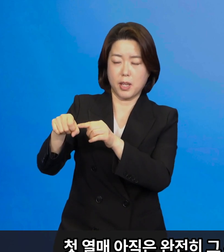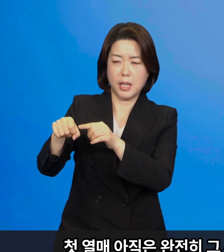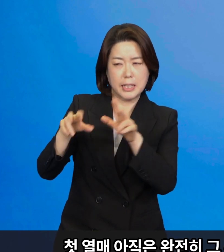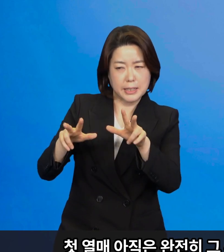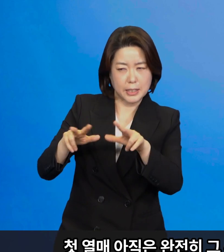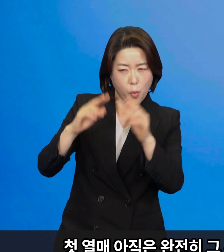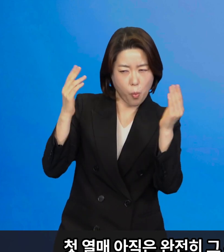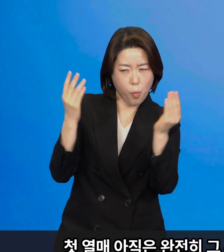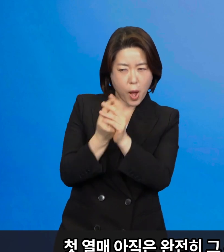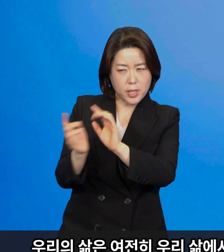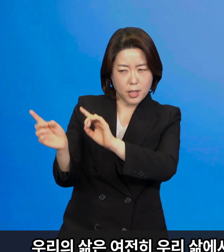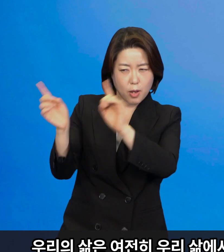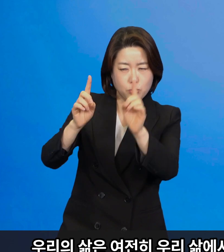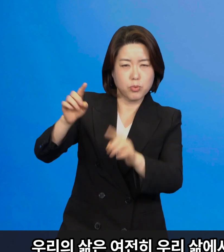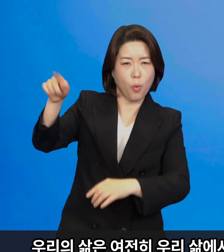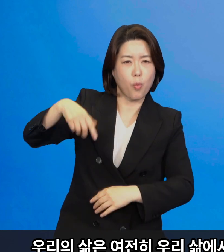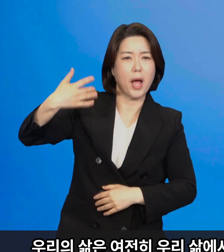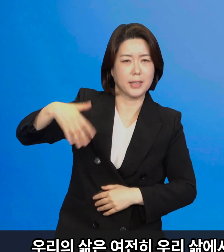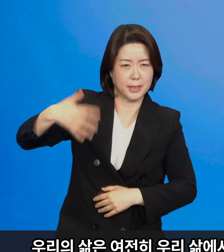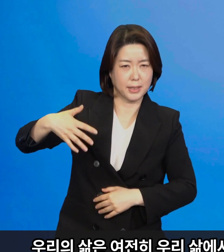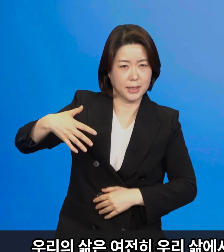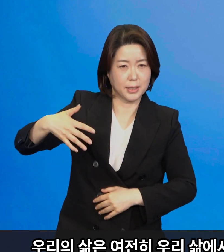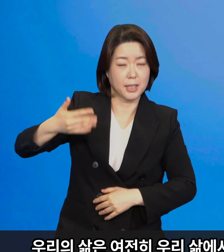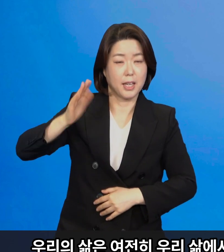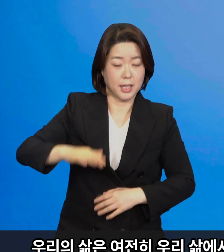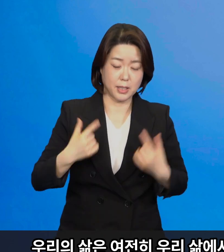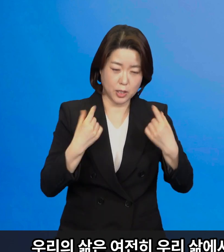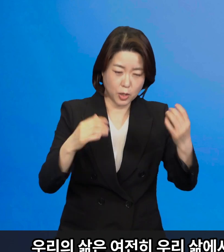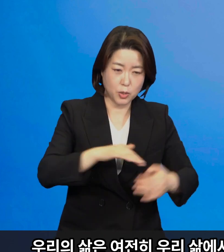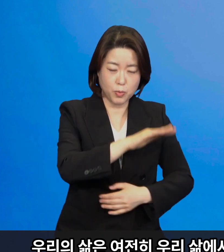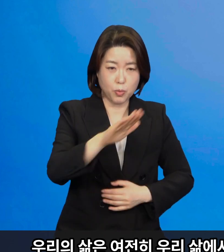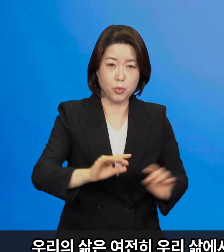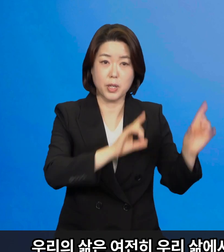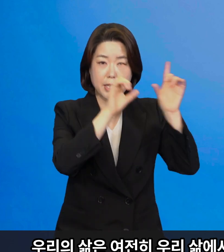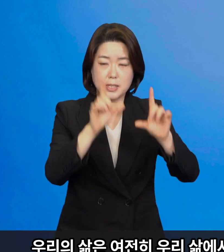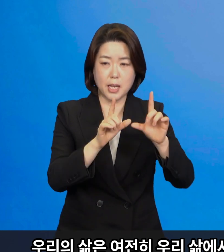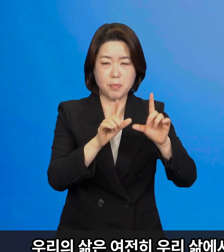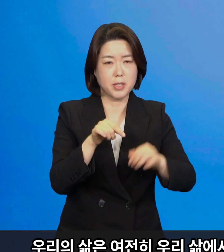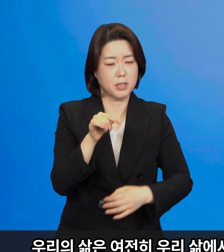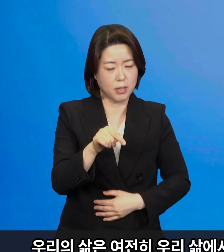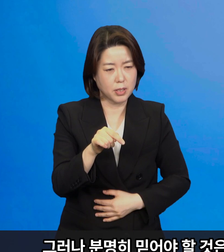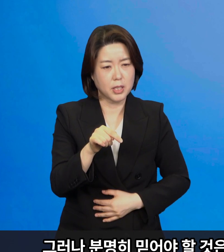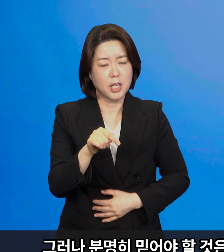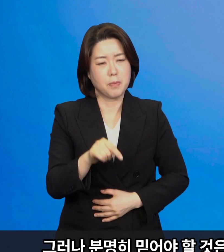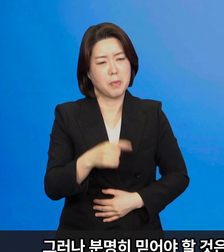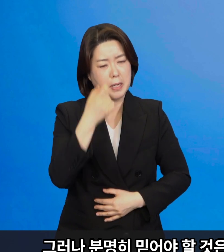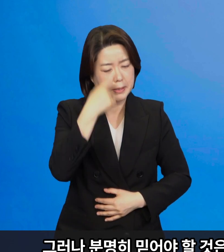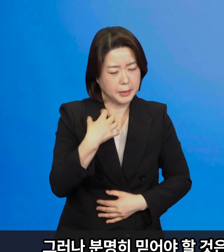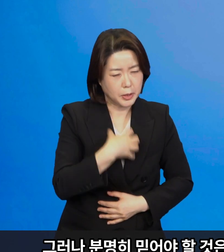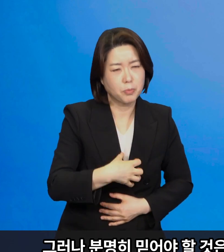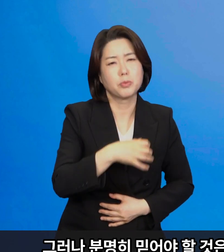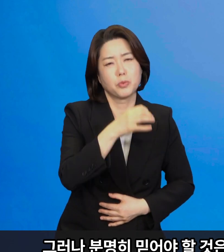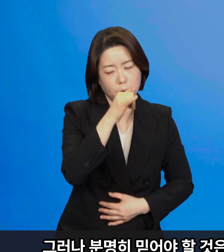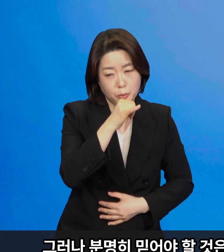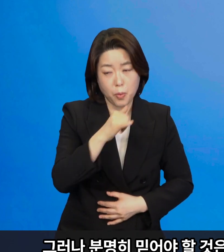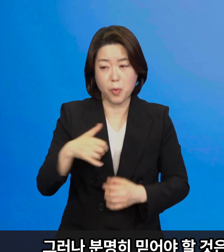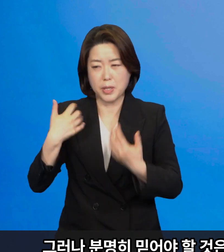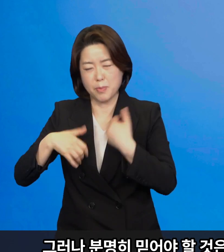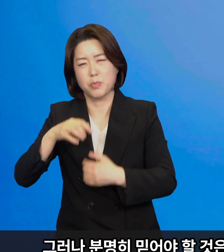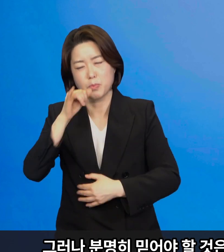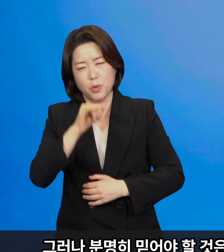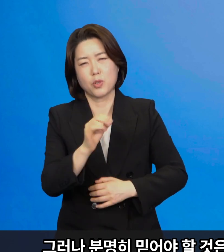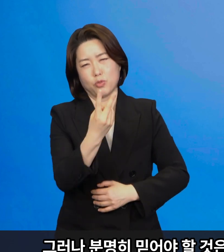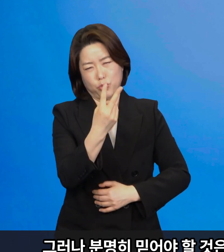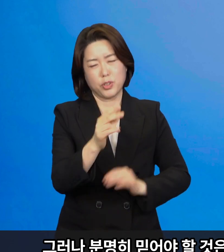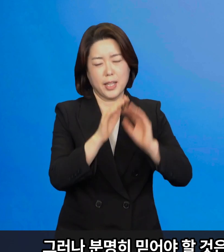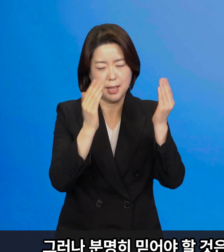부활이 임하지 않았기 때문에 우리의 삶은 여전히 우리의 삶에서 그런 것을 볼 수 있다는 것이죠. 그러나 분명히 믿어야 할 것은